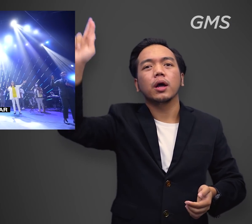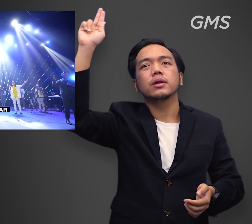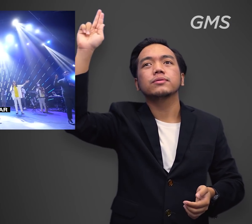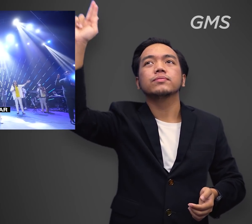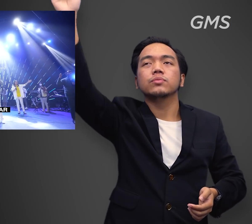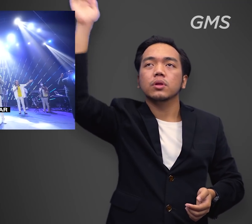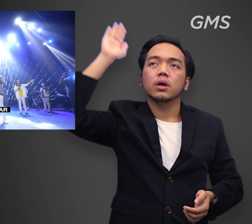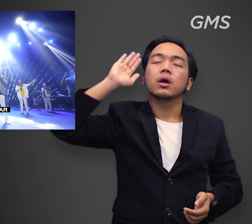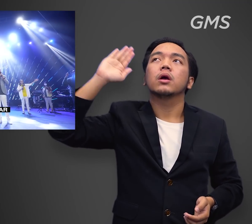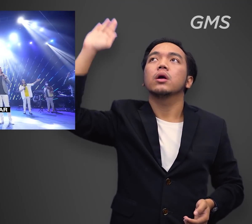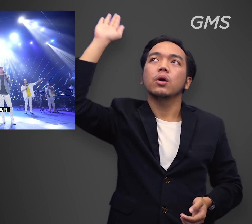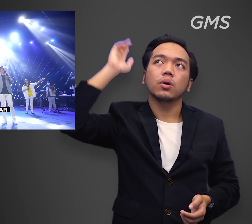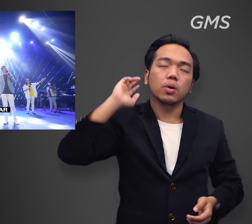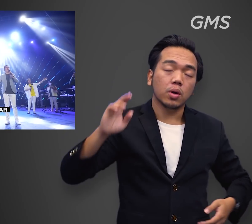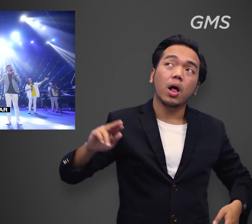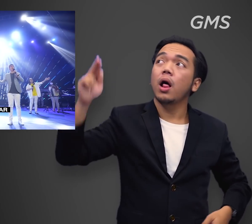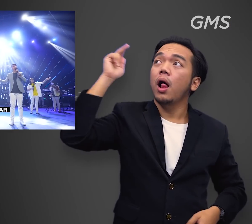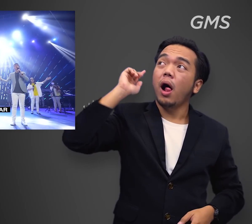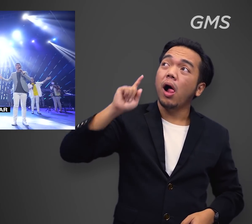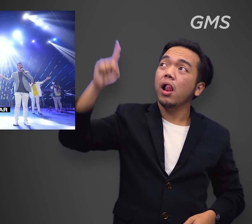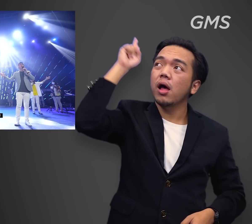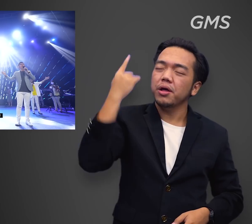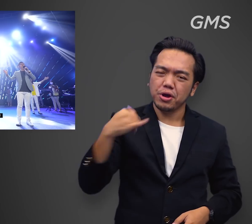Kau Allah yang besar,